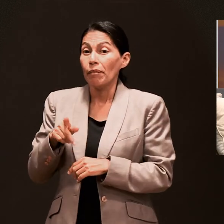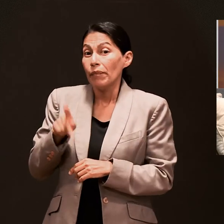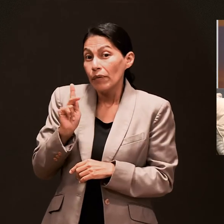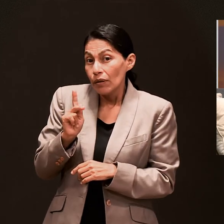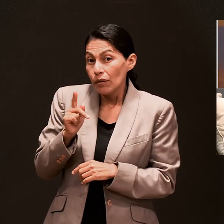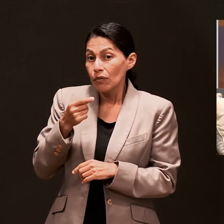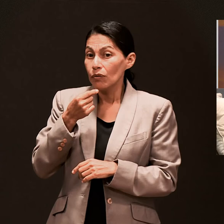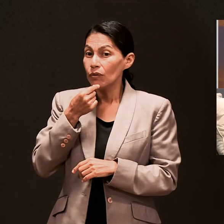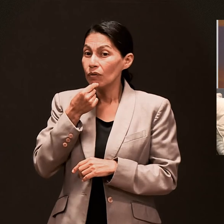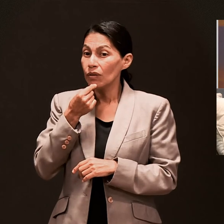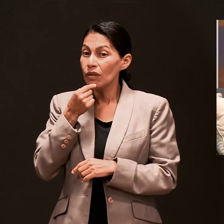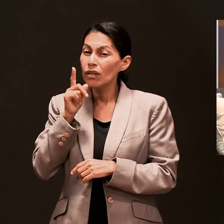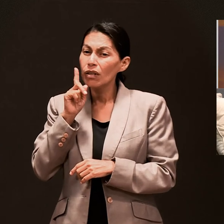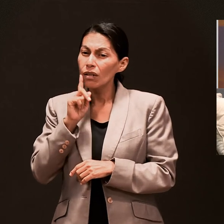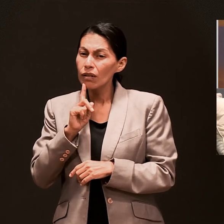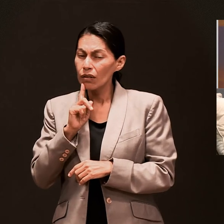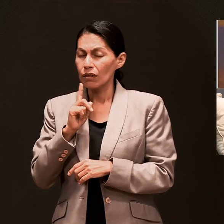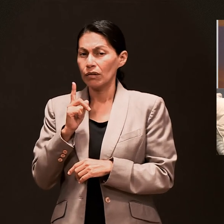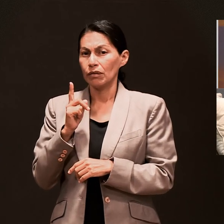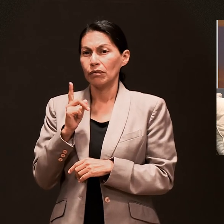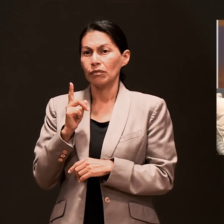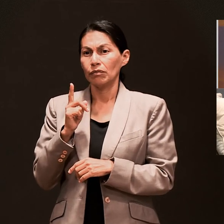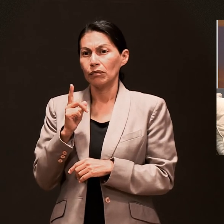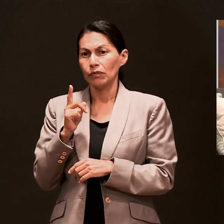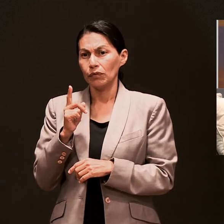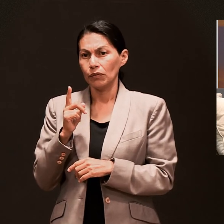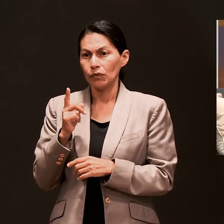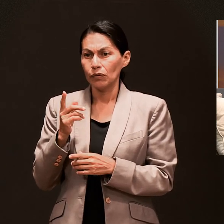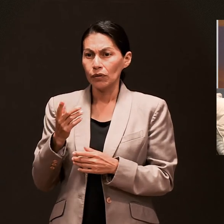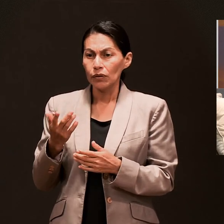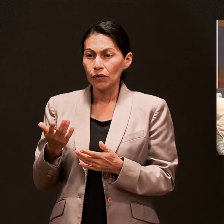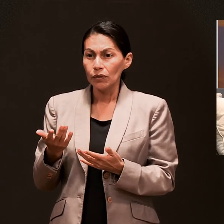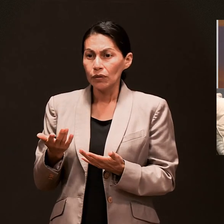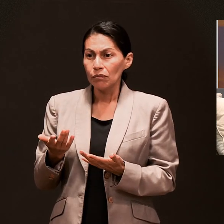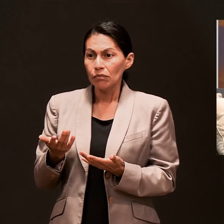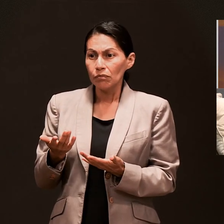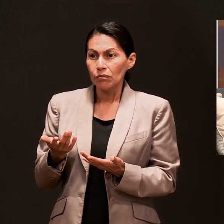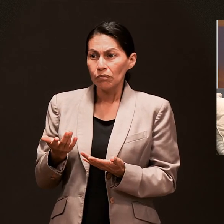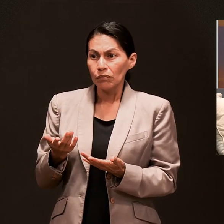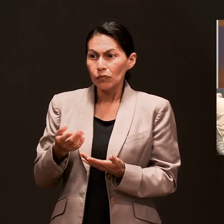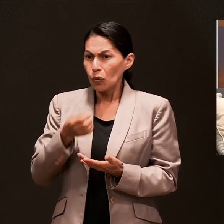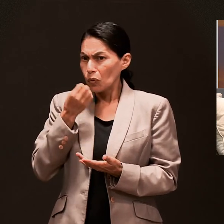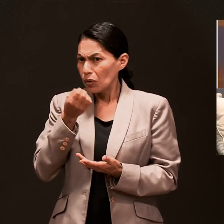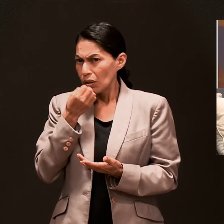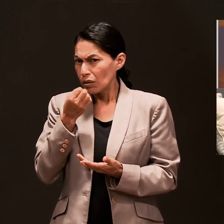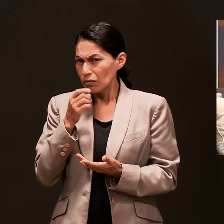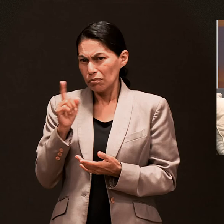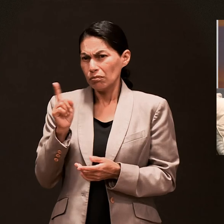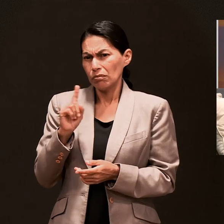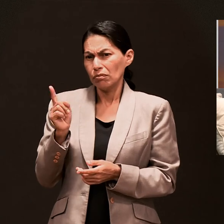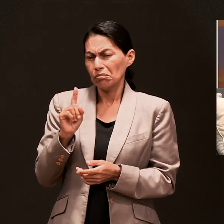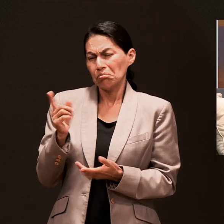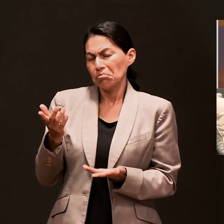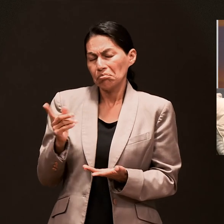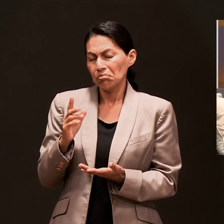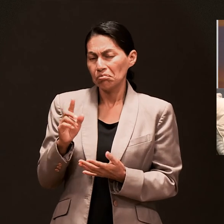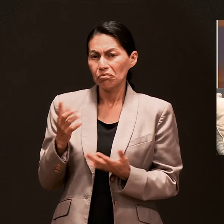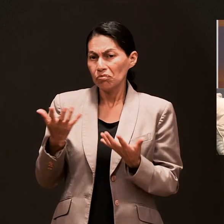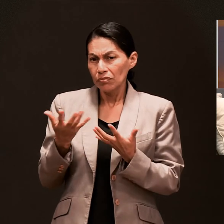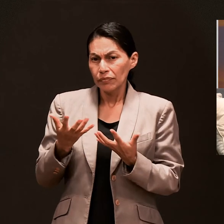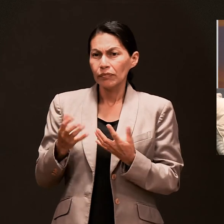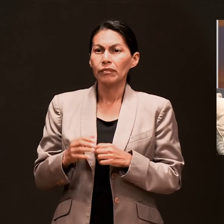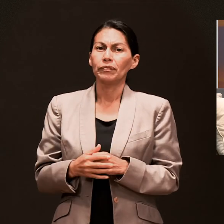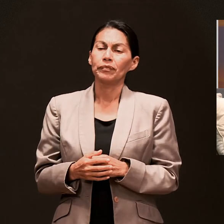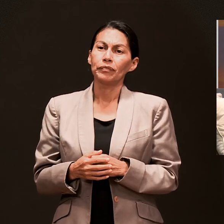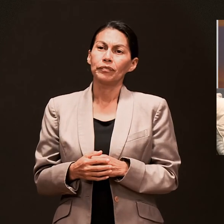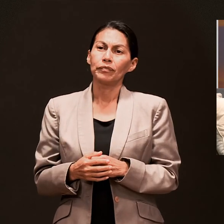sin embargo de niñas pues no como que no esté no se nos